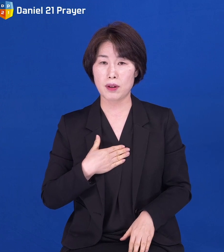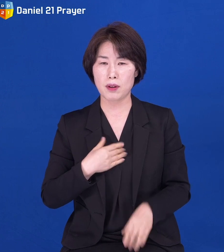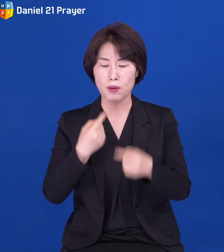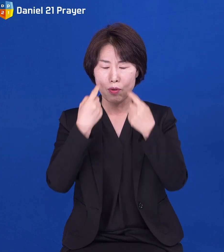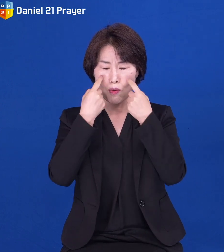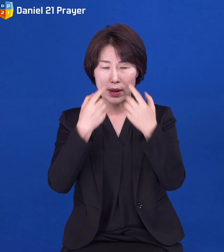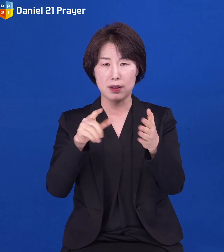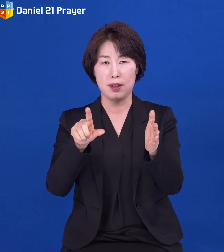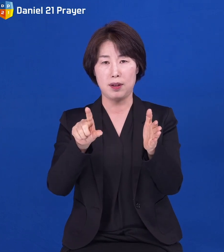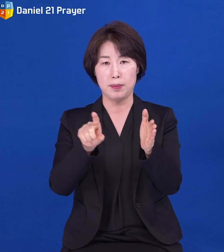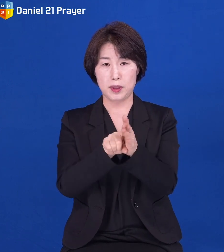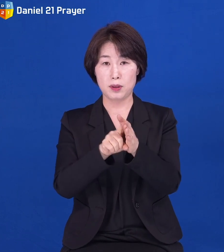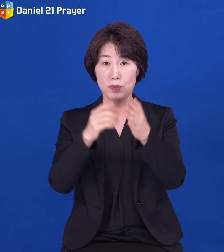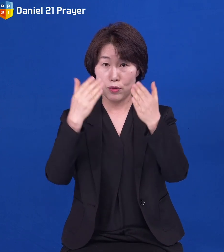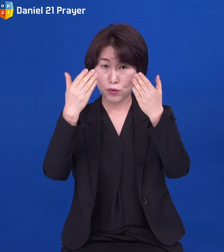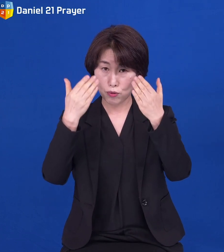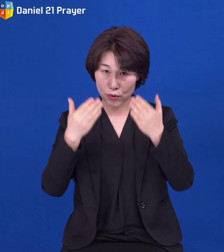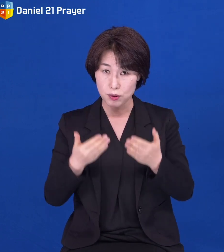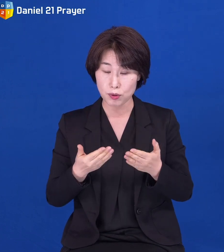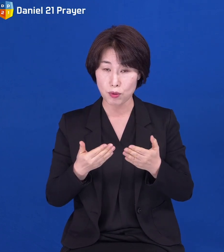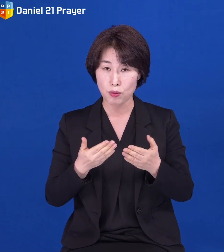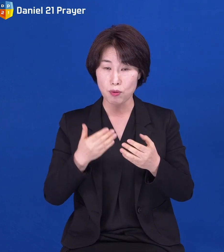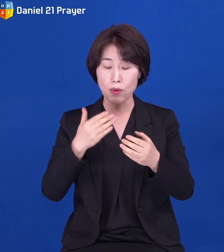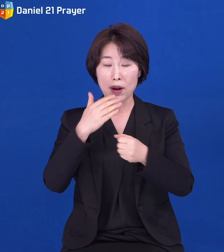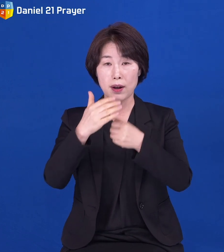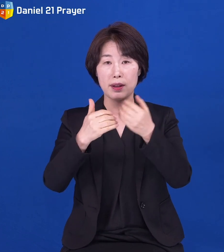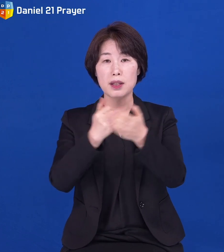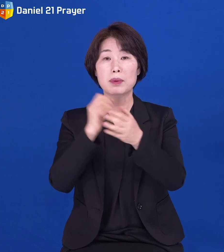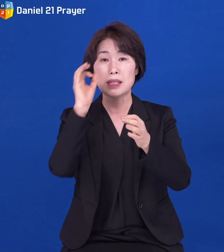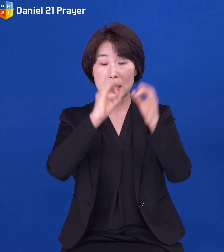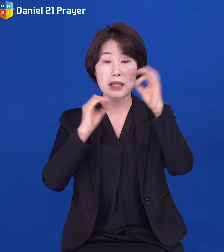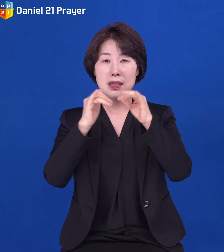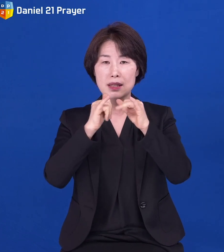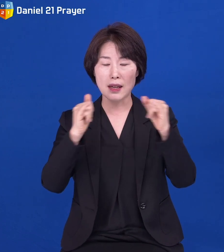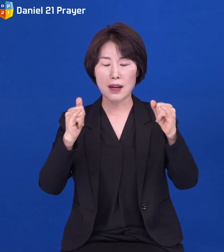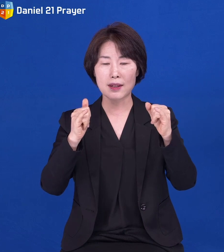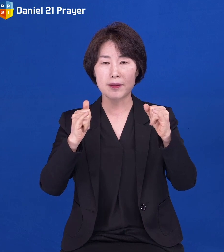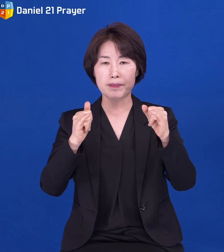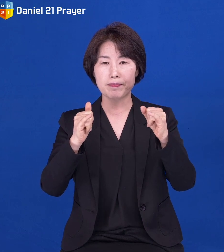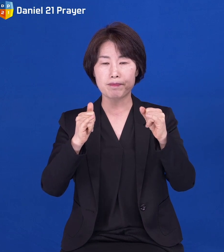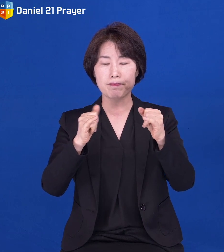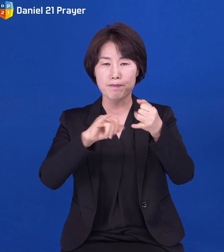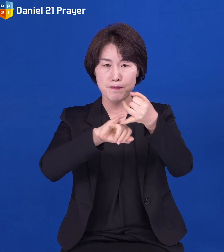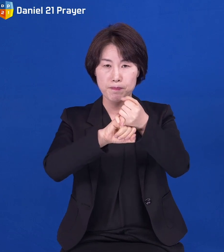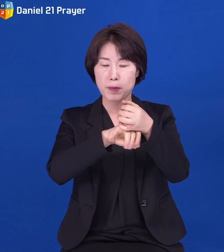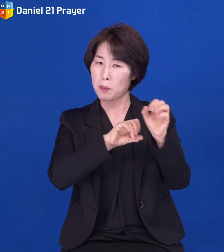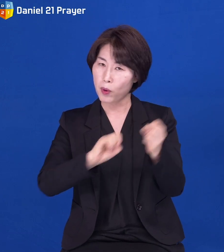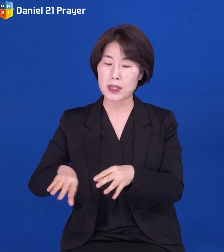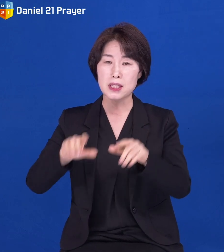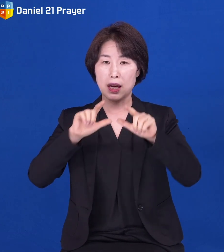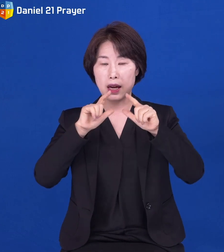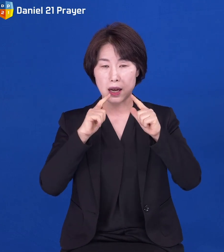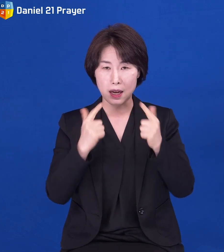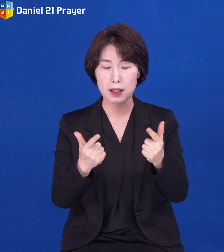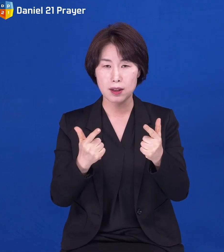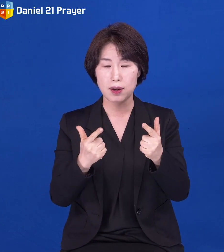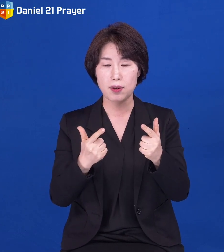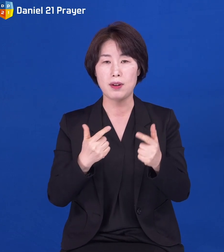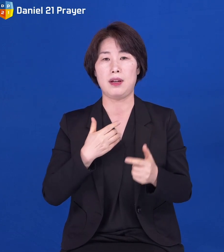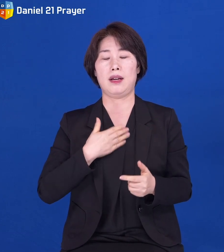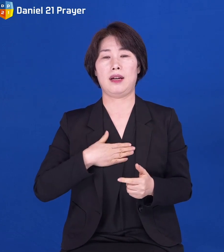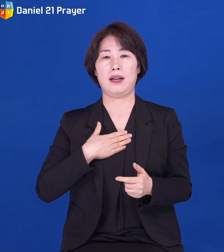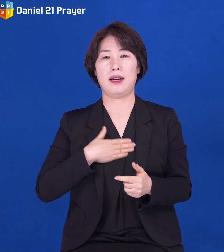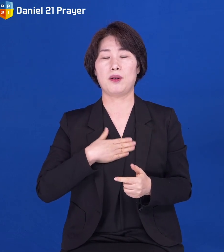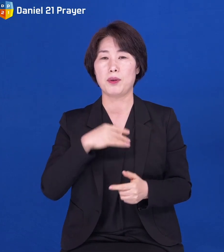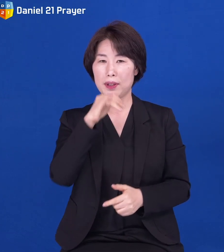믿음을 주시고 하나님을 찾는 자에게 절대 버리시지 않은 하나님을 여러분들이 이 시간 조금이나마 알게